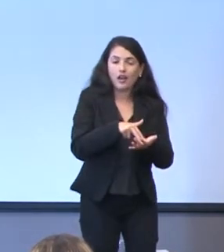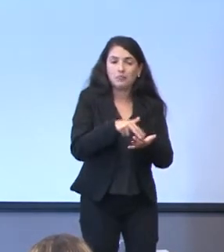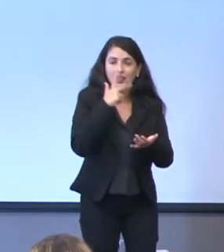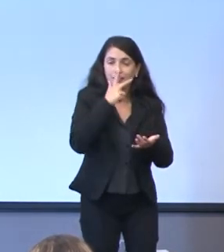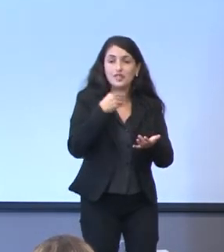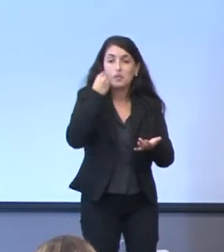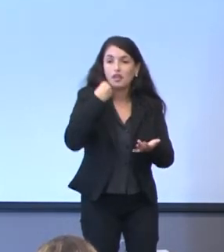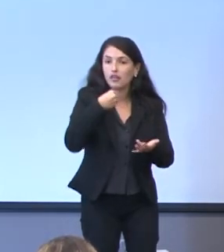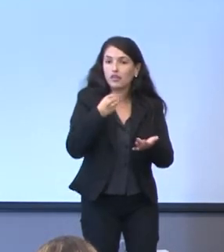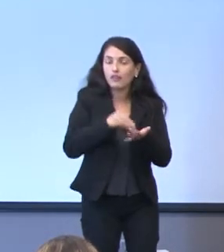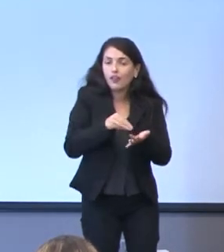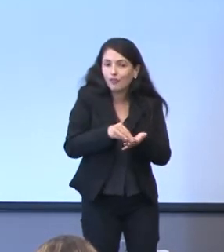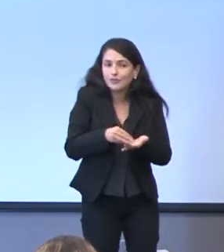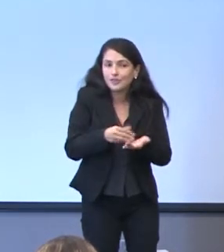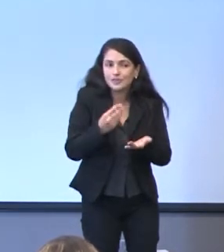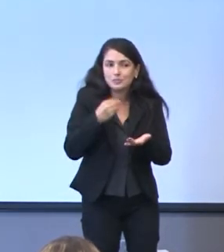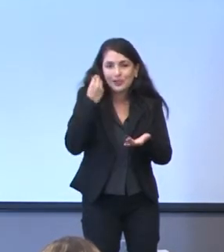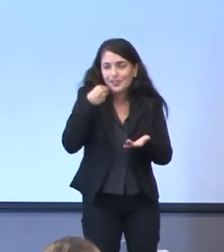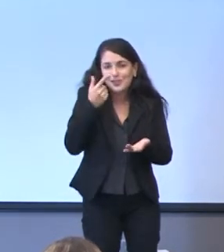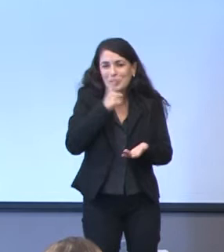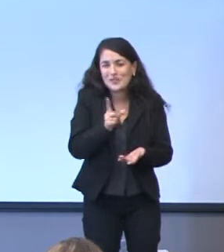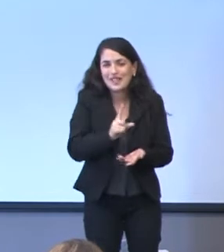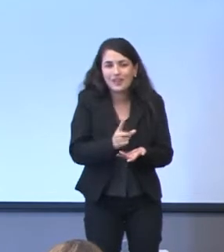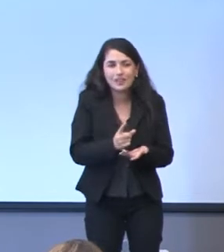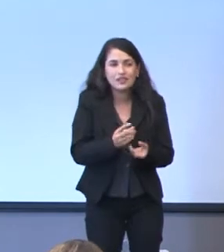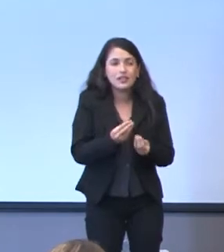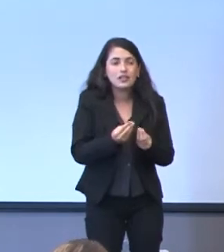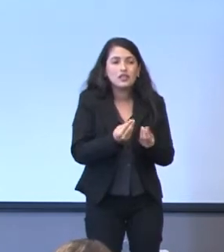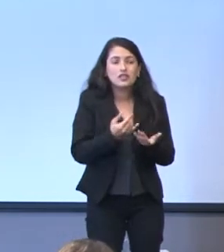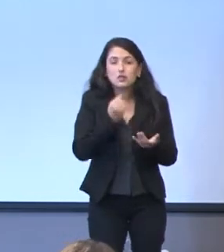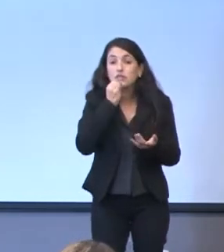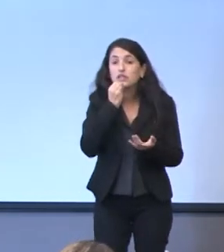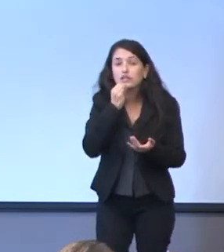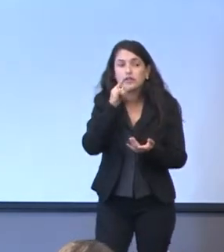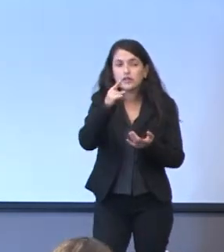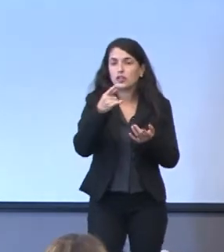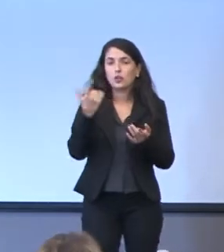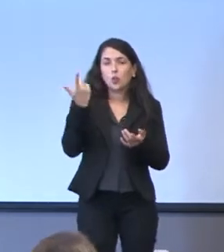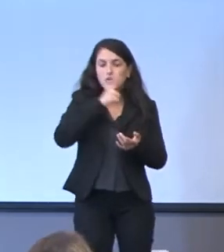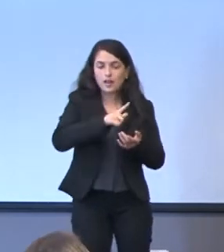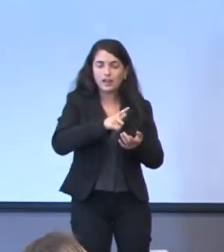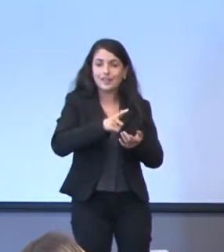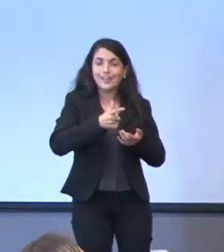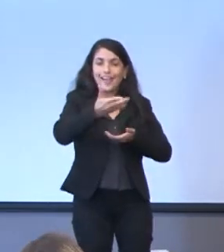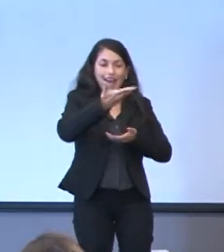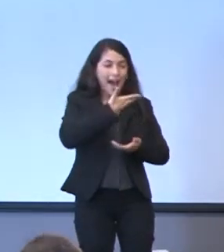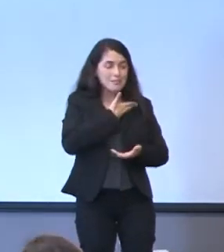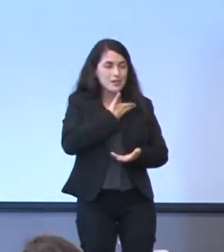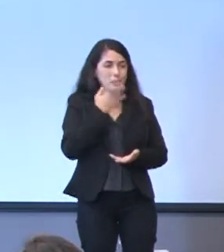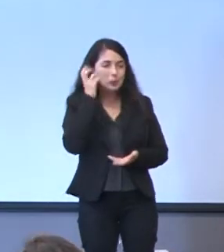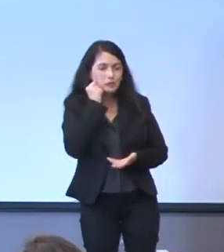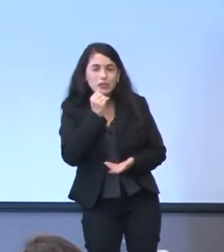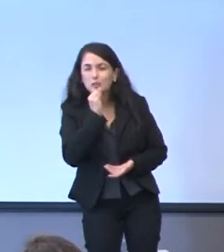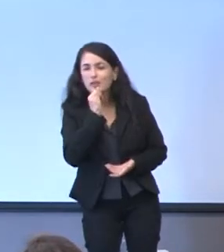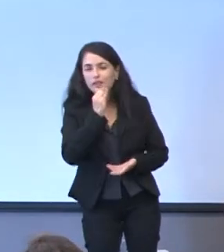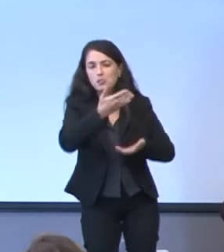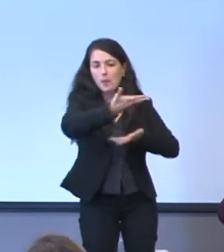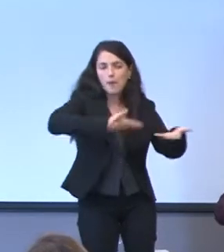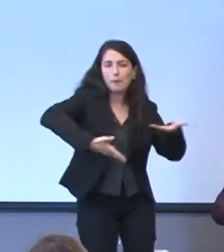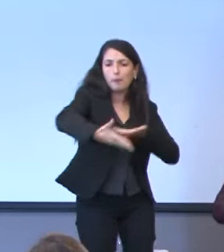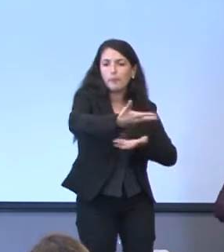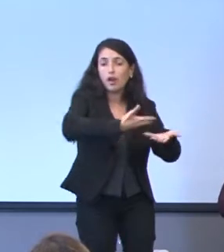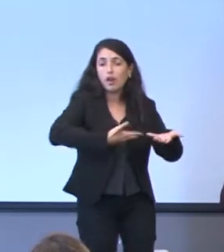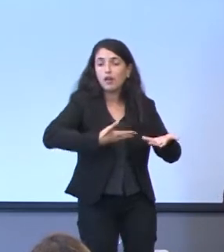ela tem direito de viver aquilo. Então, se você não vive com aquela comunidade, você não tem aqueles colegas,